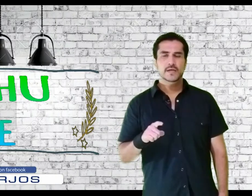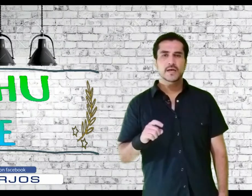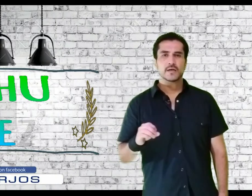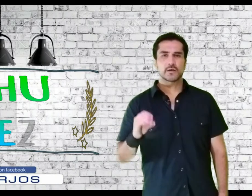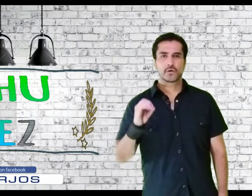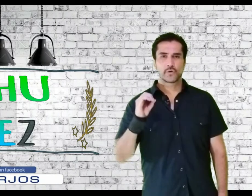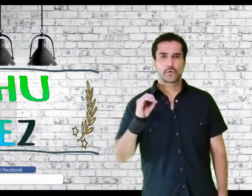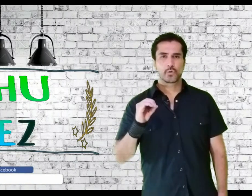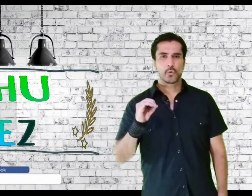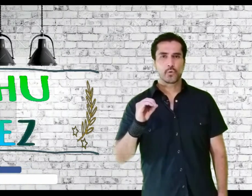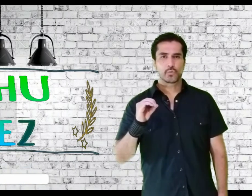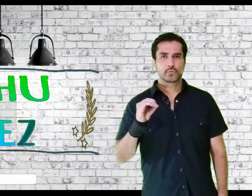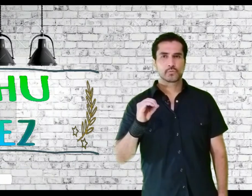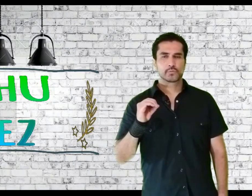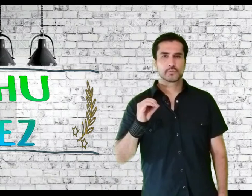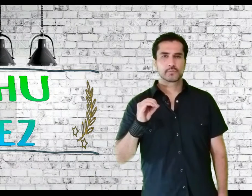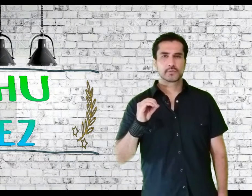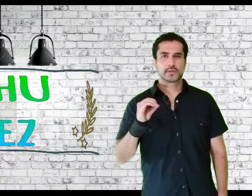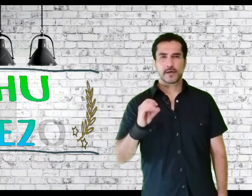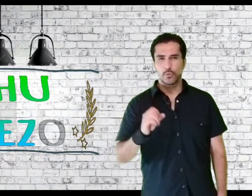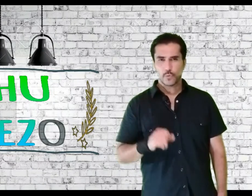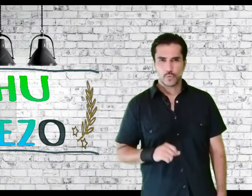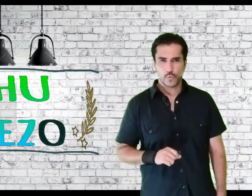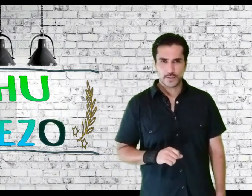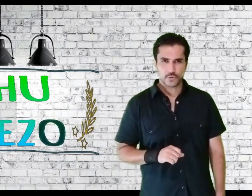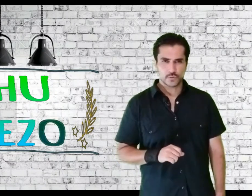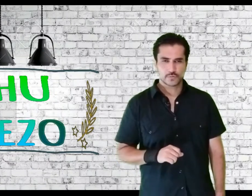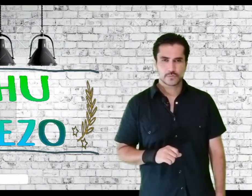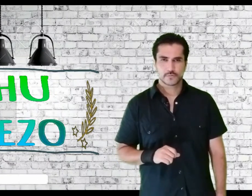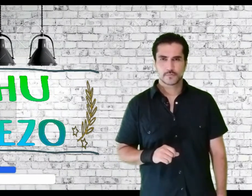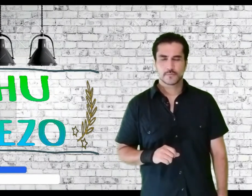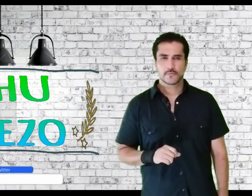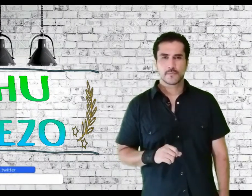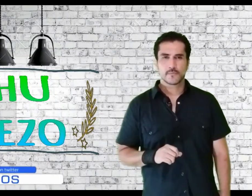Z, O, Geu Hueso.